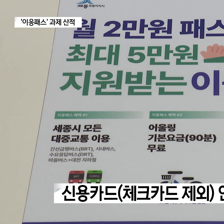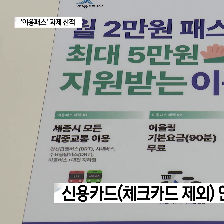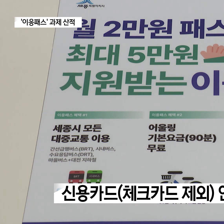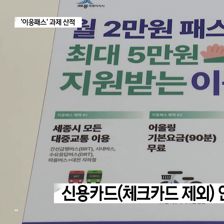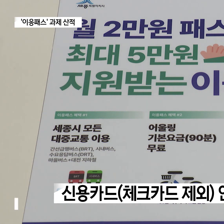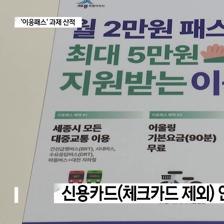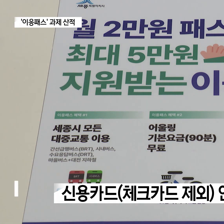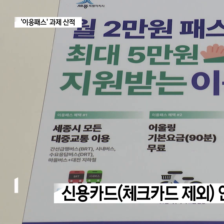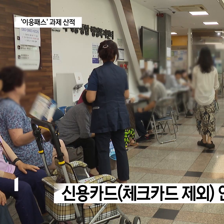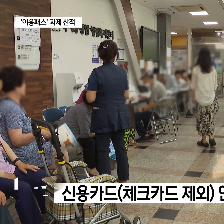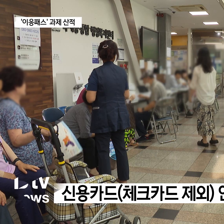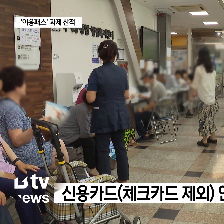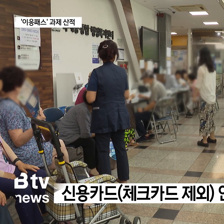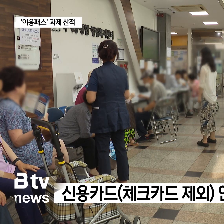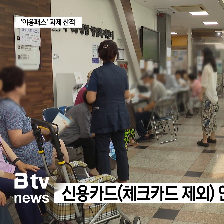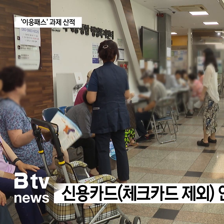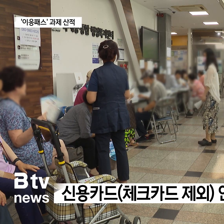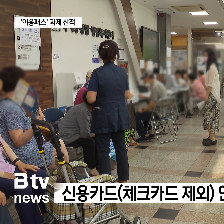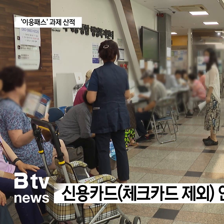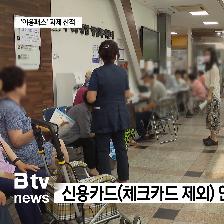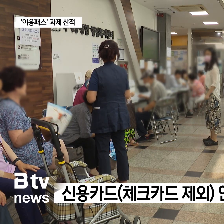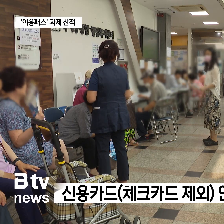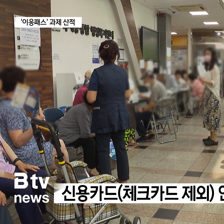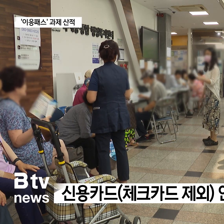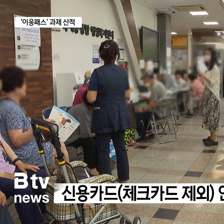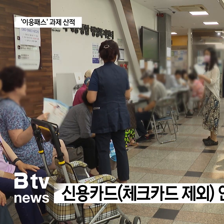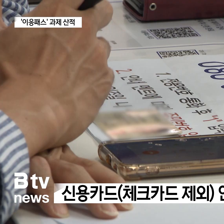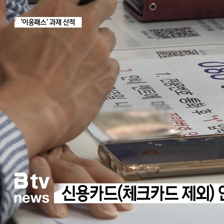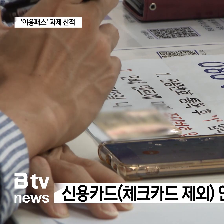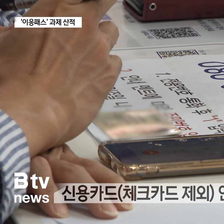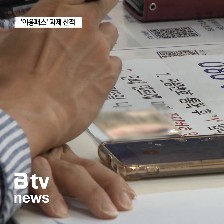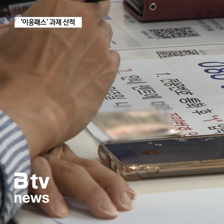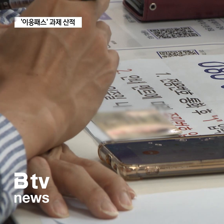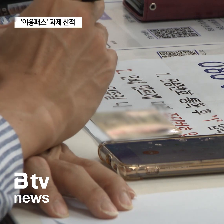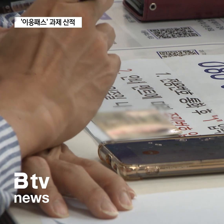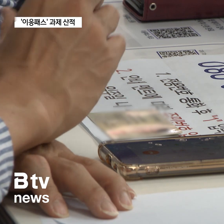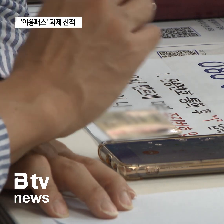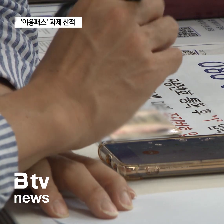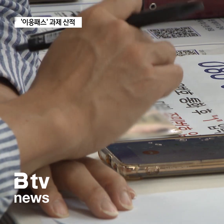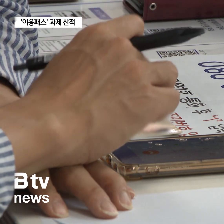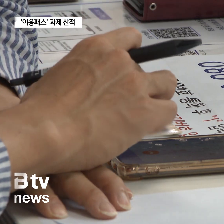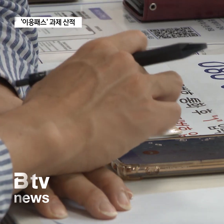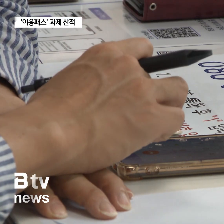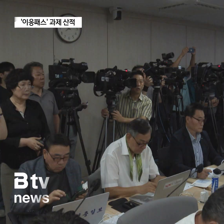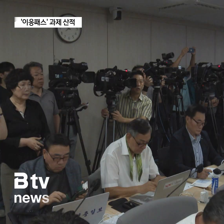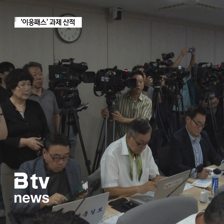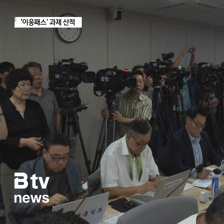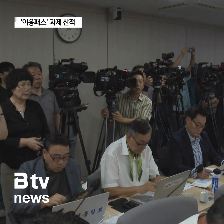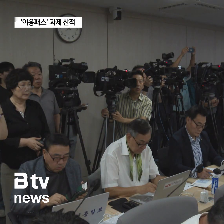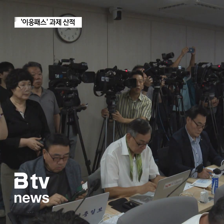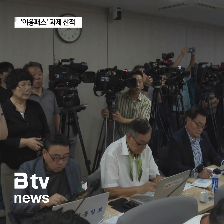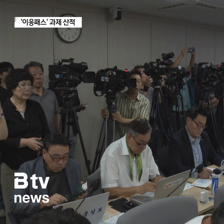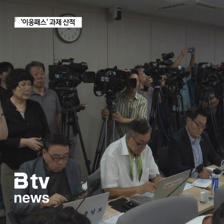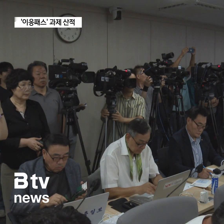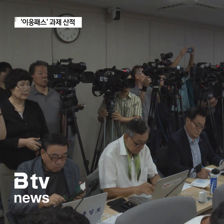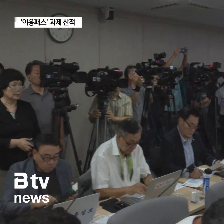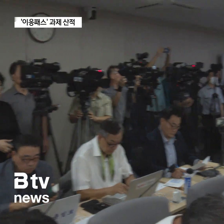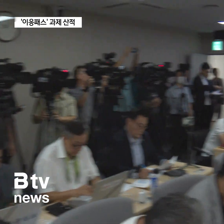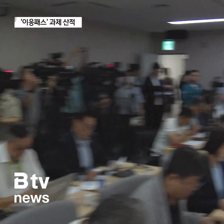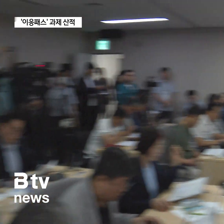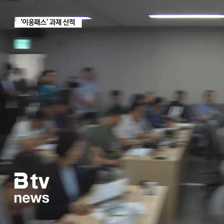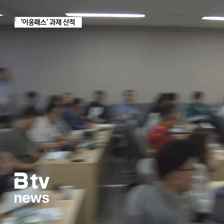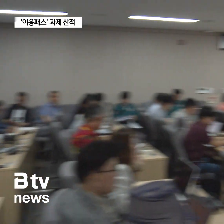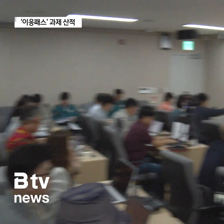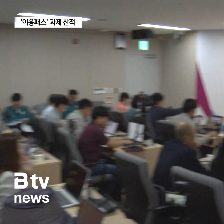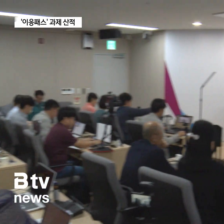한데 불만을 쌓고 세종시 거주 외국인은 아직도 발급이 안되고 있는 상태입니다 다만 이러한 문제에 대해